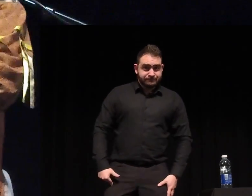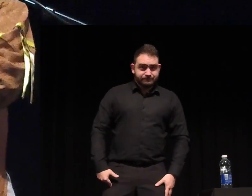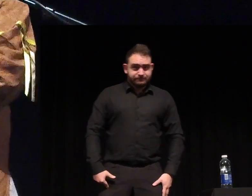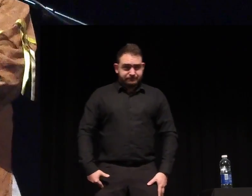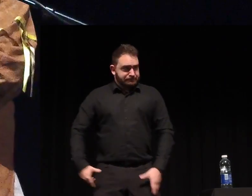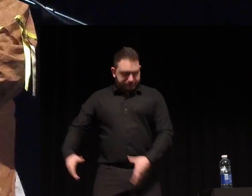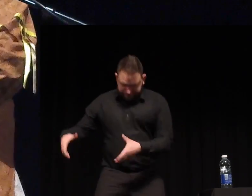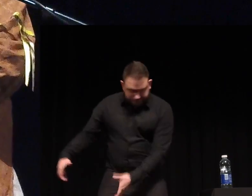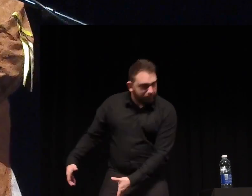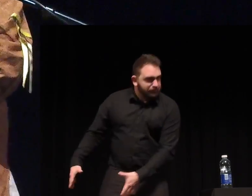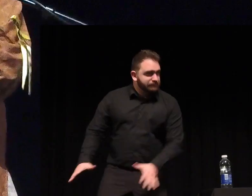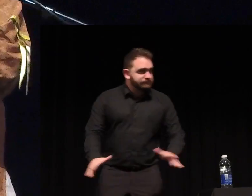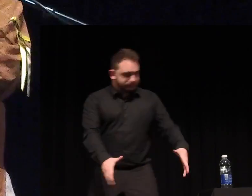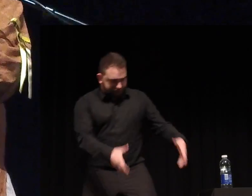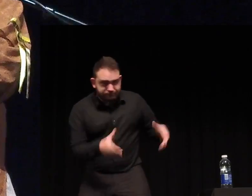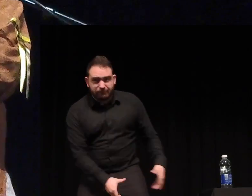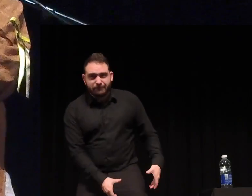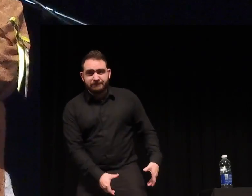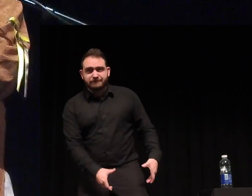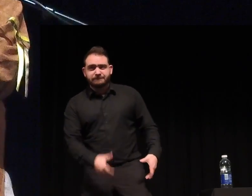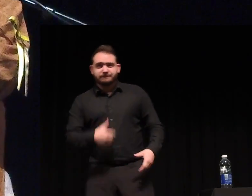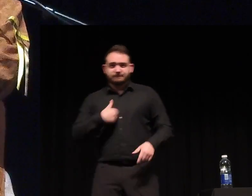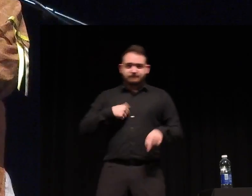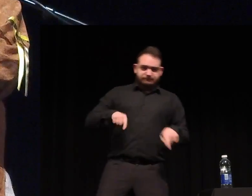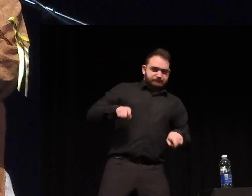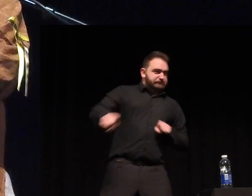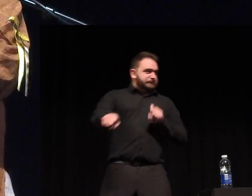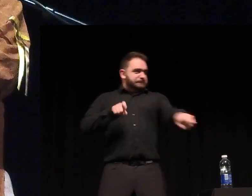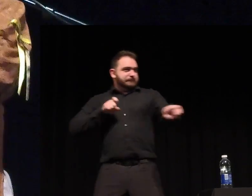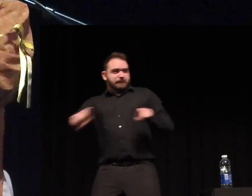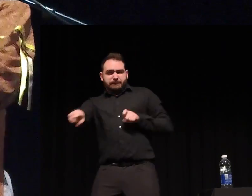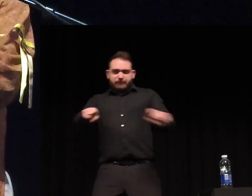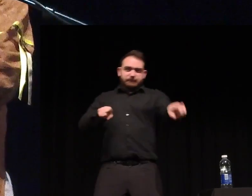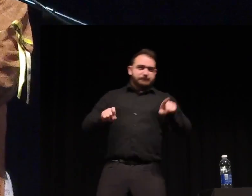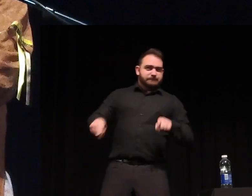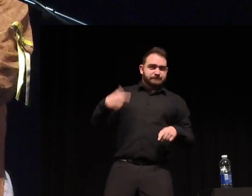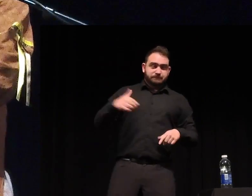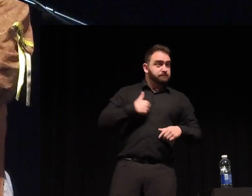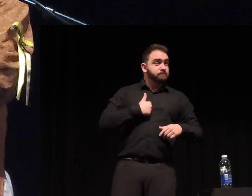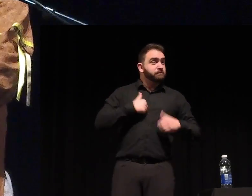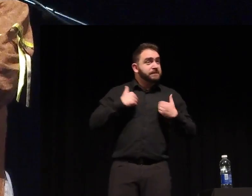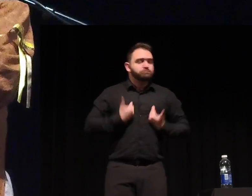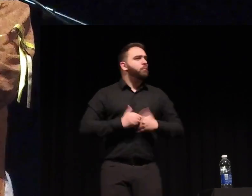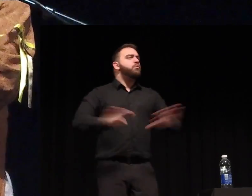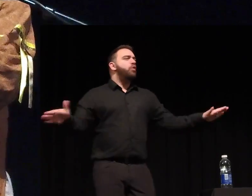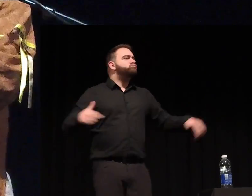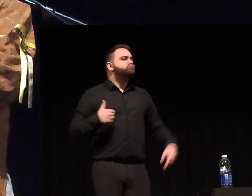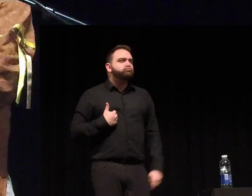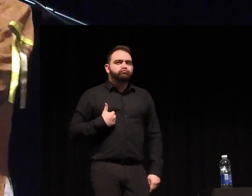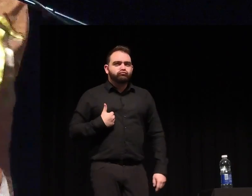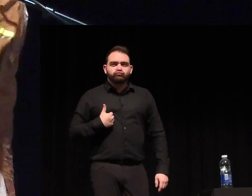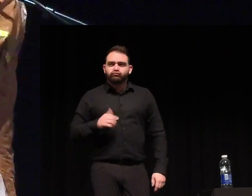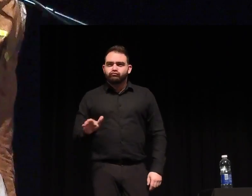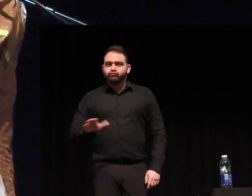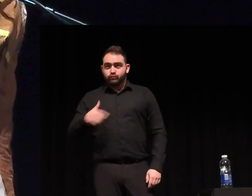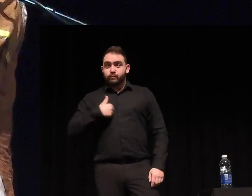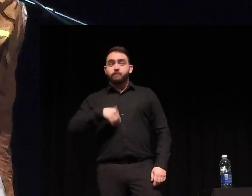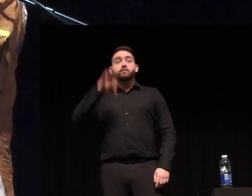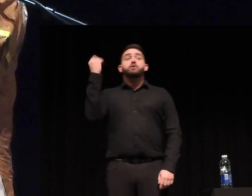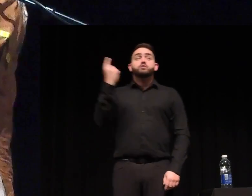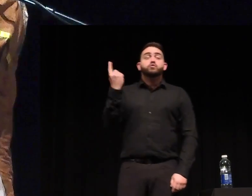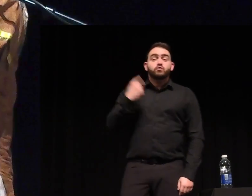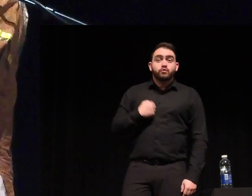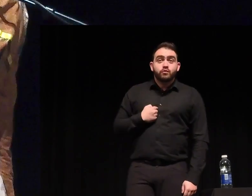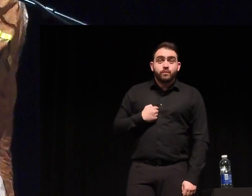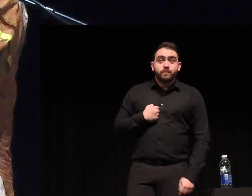je peux pousser de la boue toute la journée. Ça me fatigue même pas. Mais je viens de découvrir quelque chose.